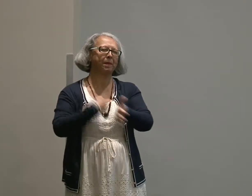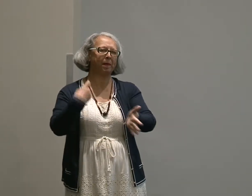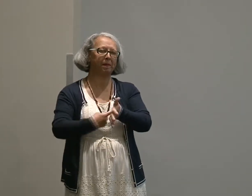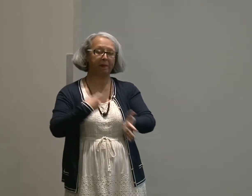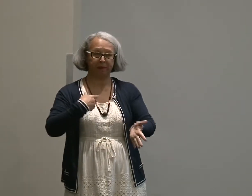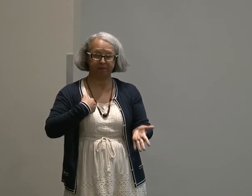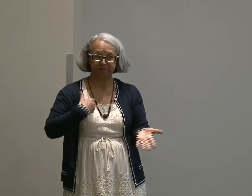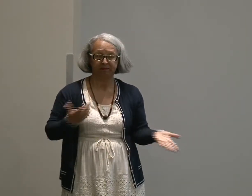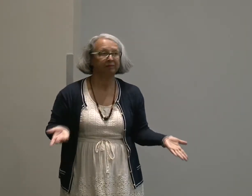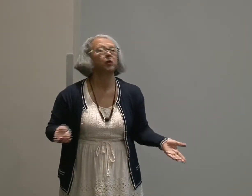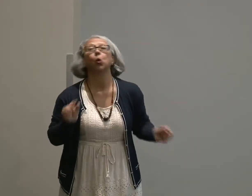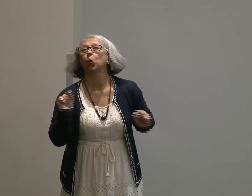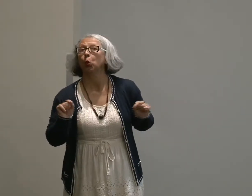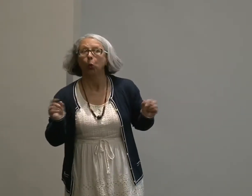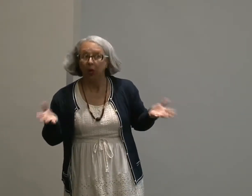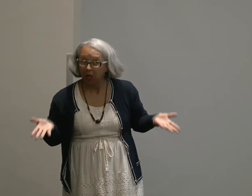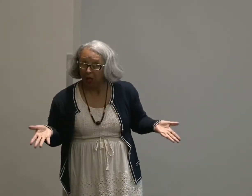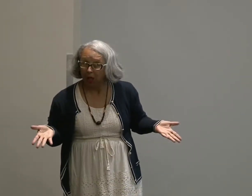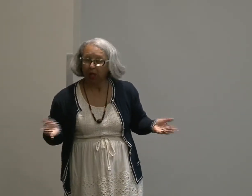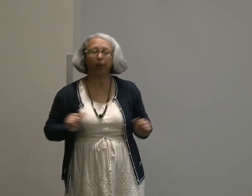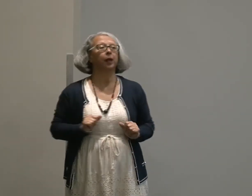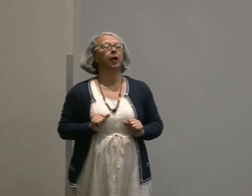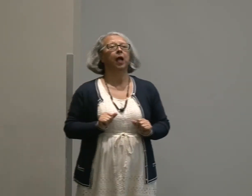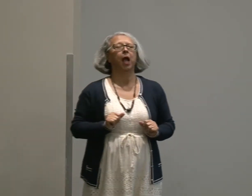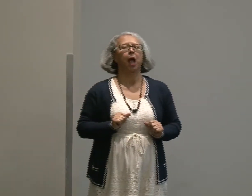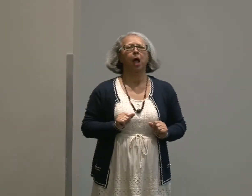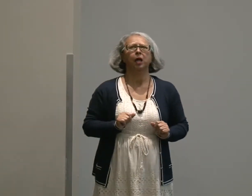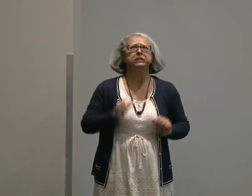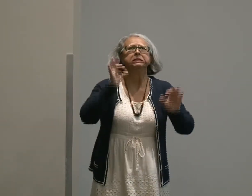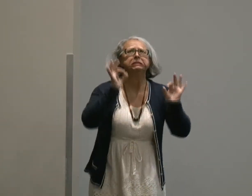As pessoas gostam muito de me perguntar, sabe sobre o quê?